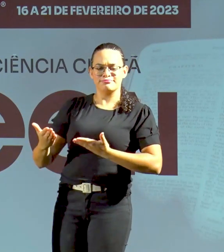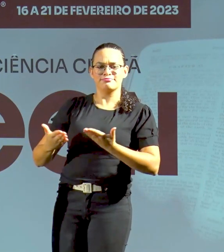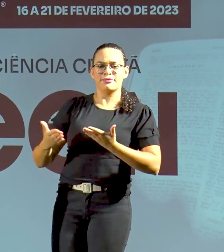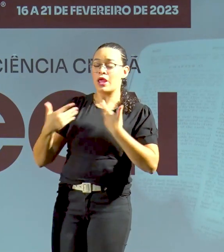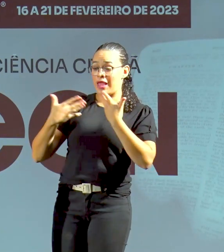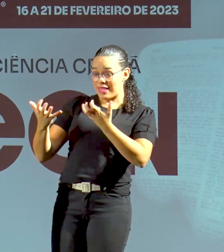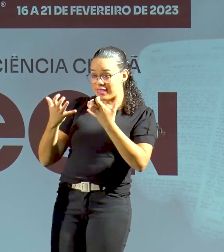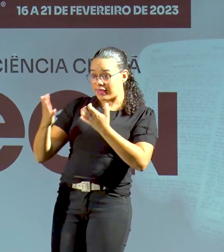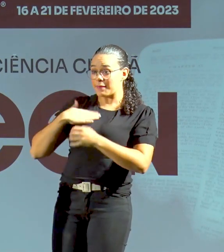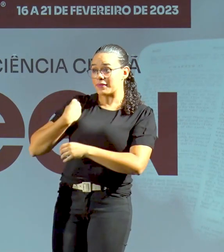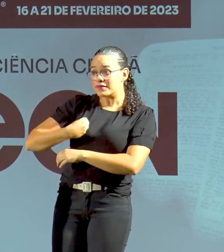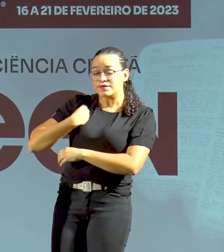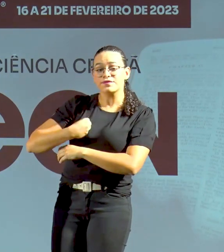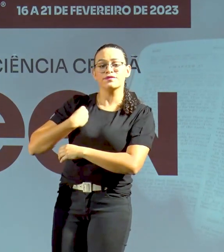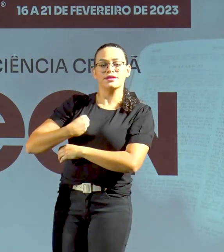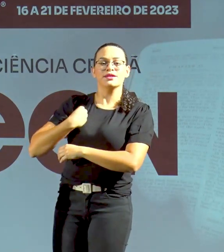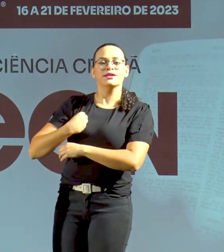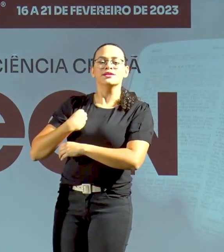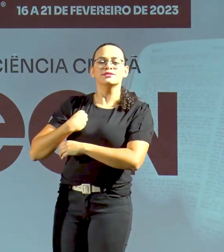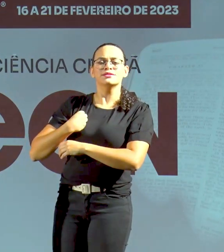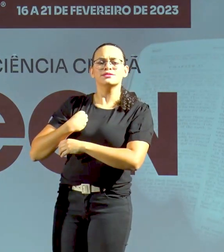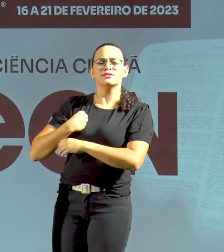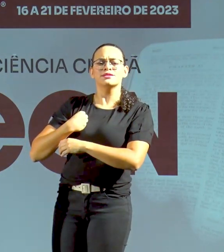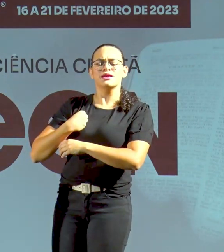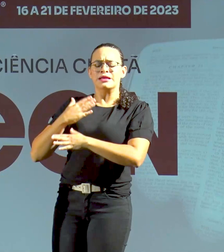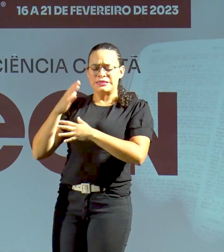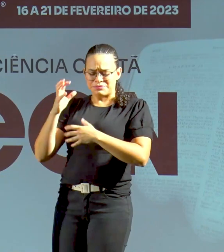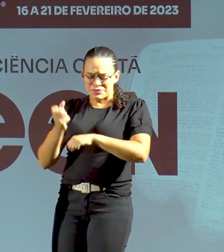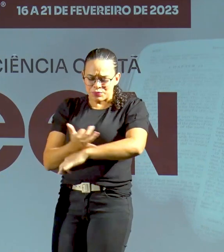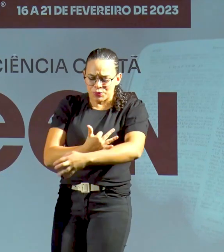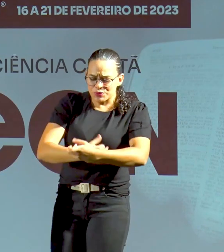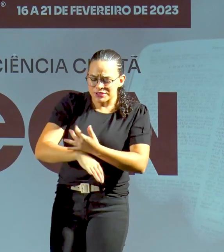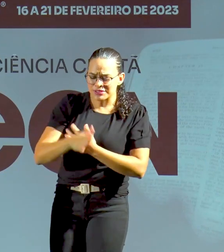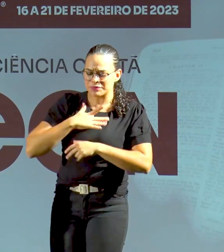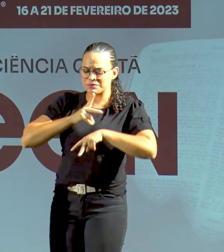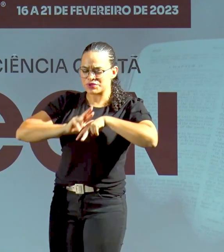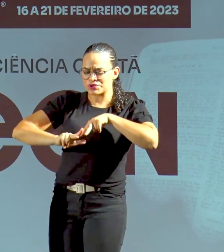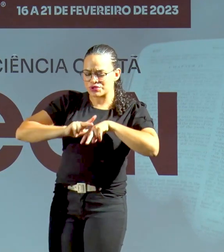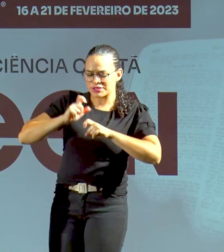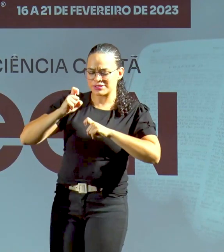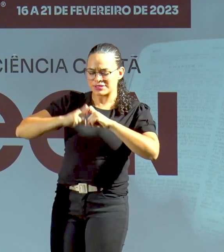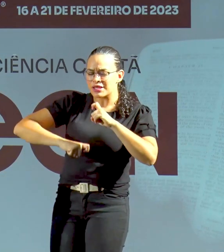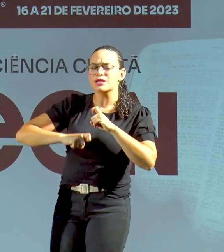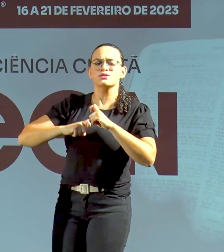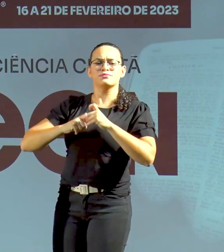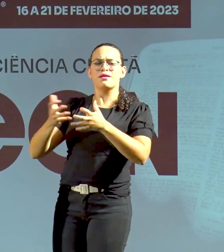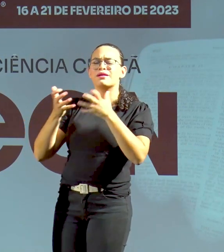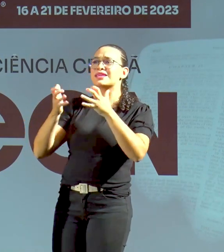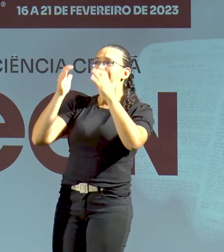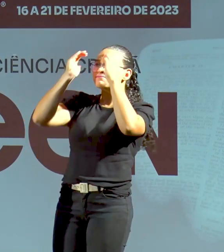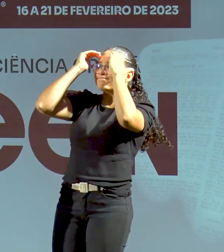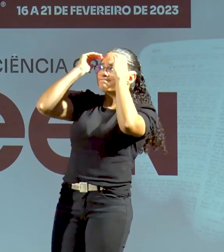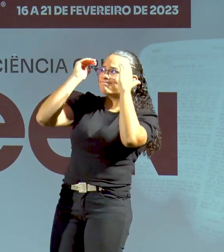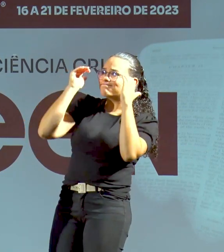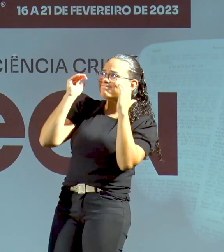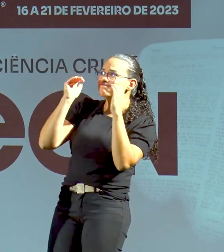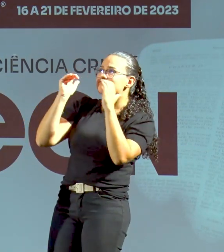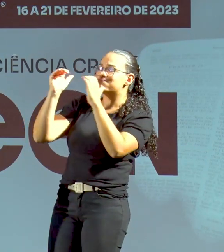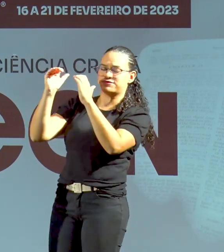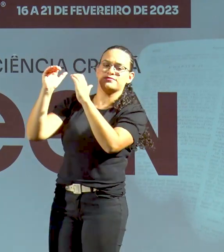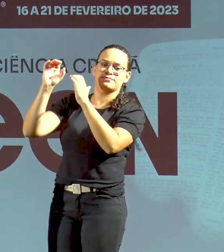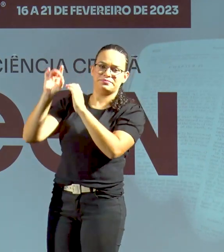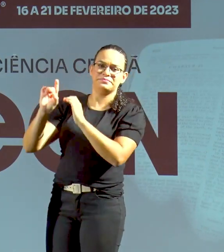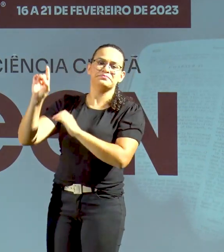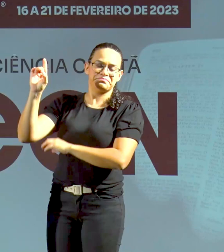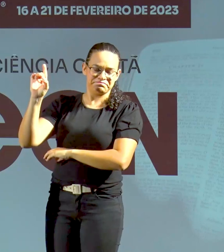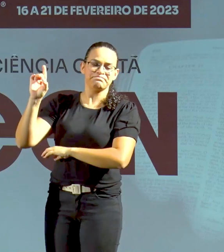resolver a minha vida as minhas carências a minha sexualidade de baixo das asas